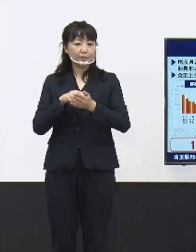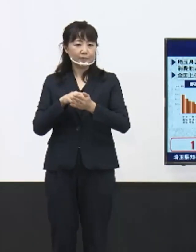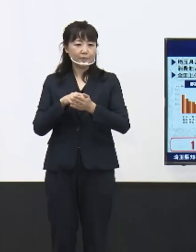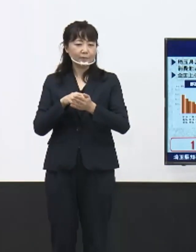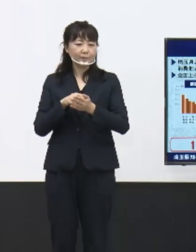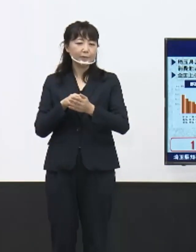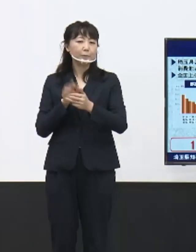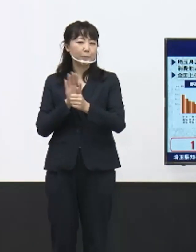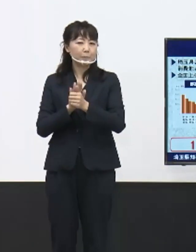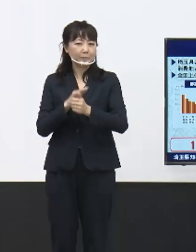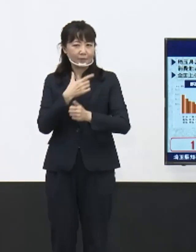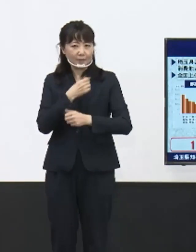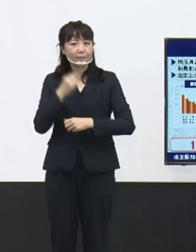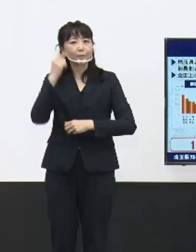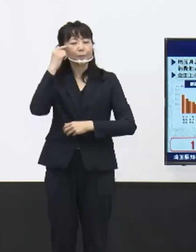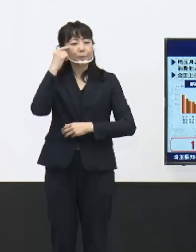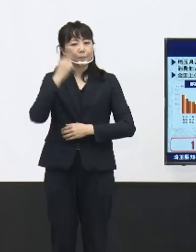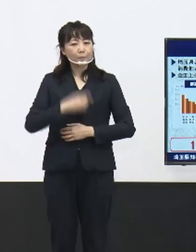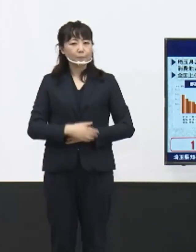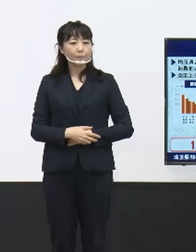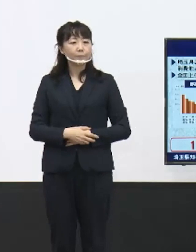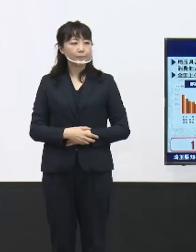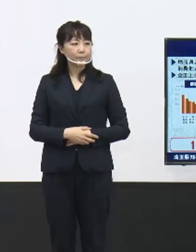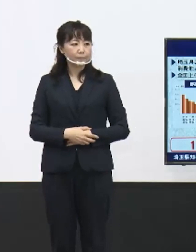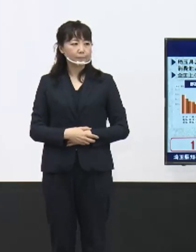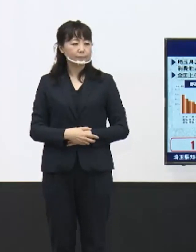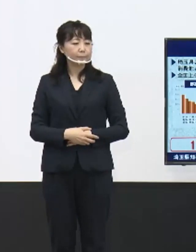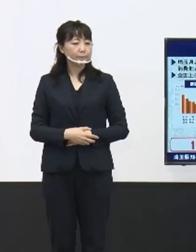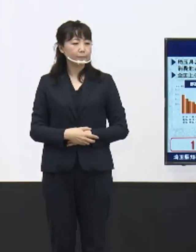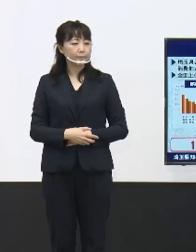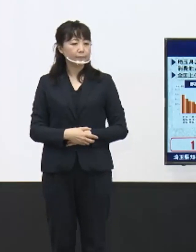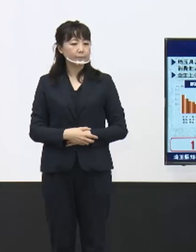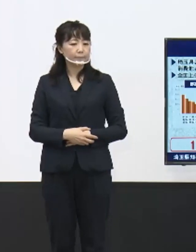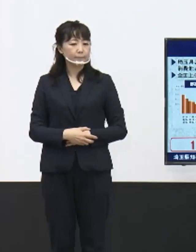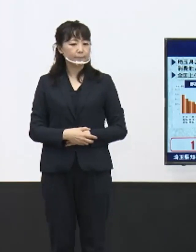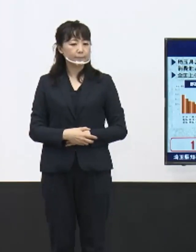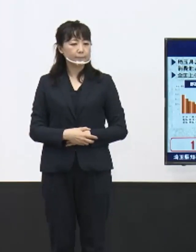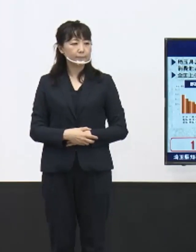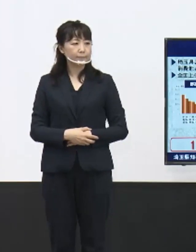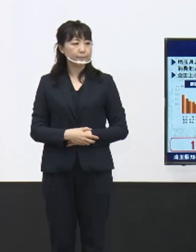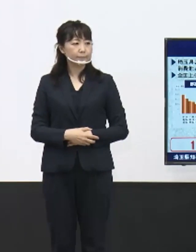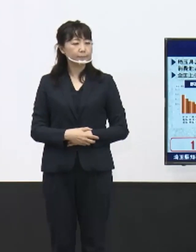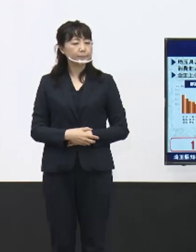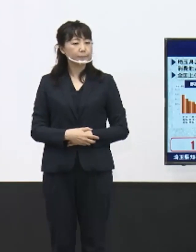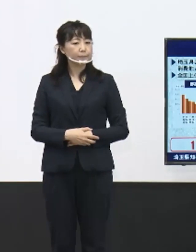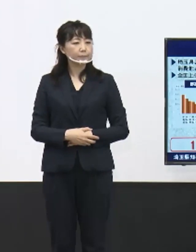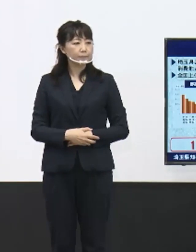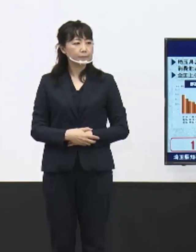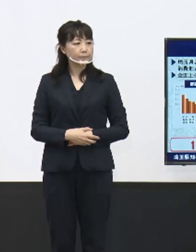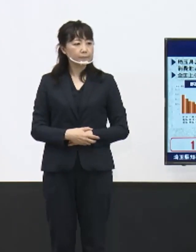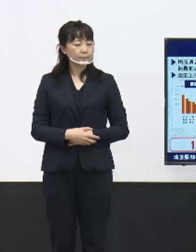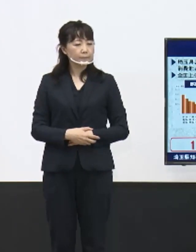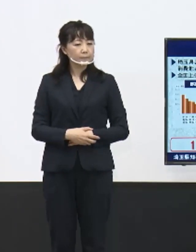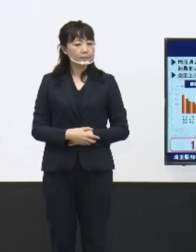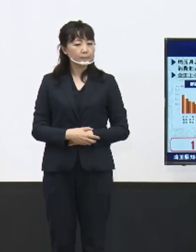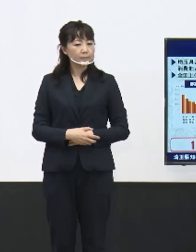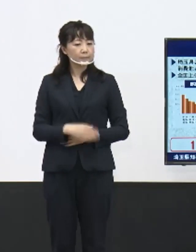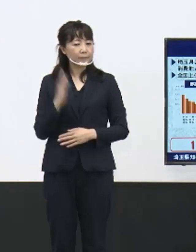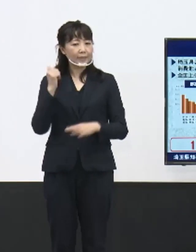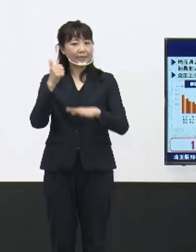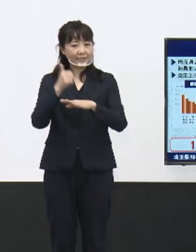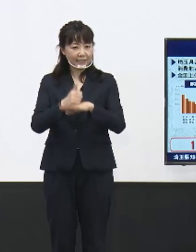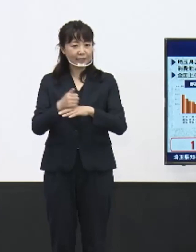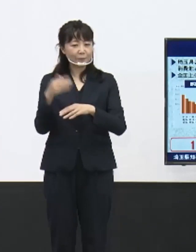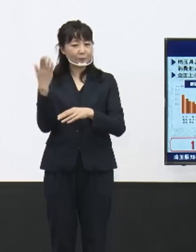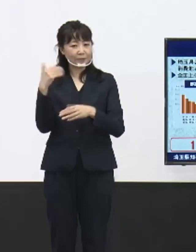ていきたいと考えています。 では最後にお願いします。知事も衆院選で一票をどなたかに託されたと思います